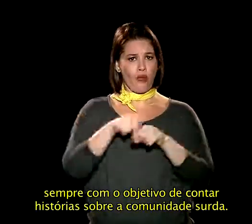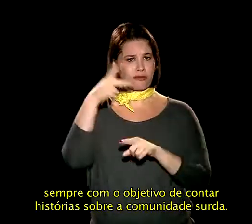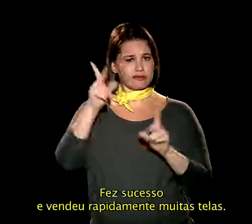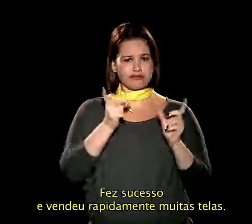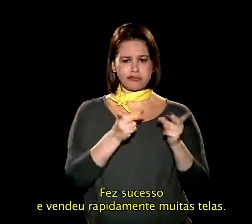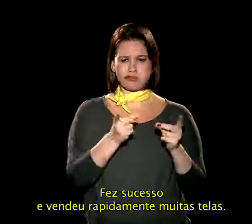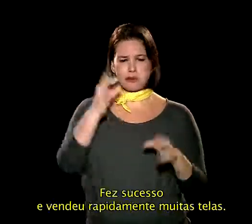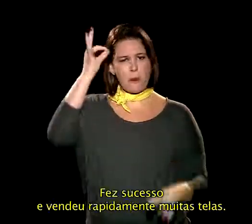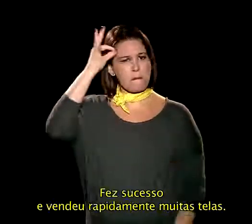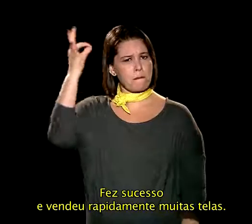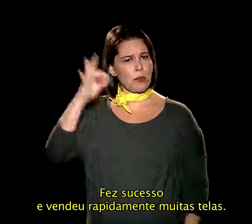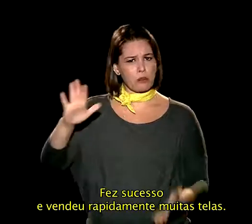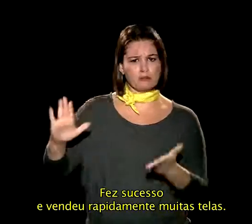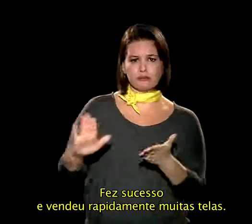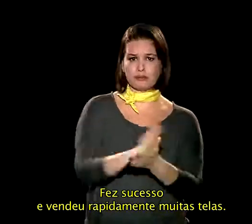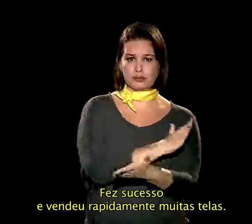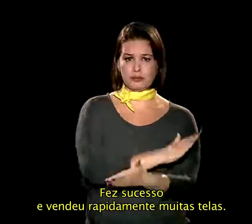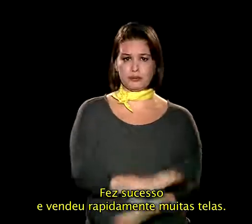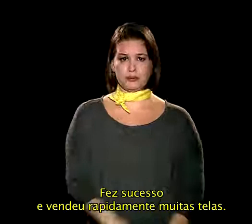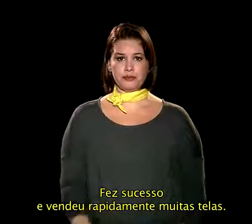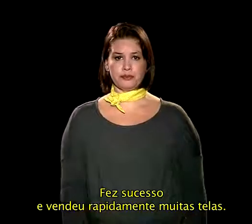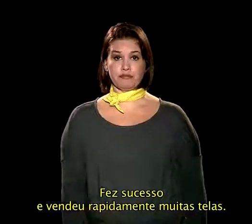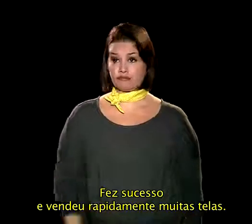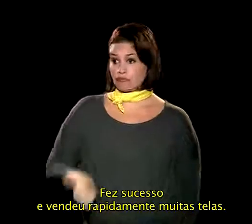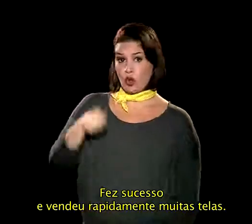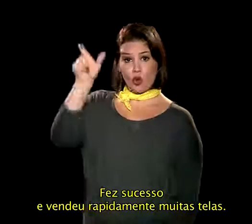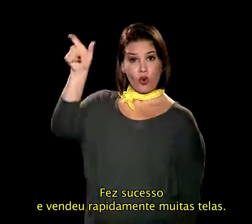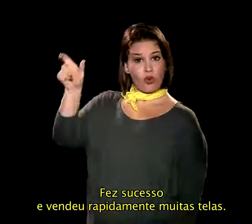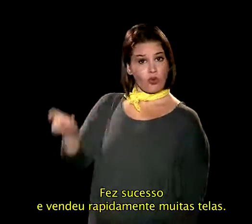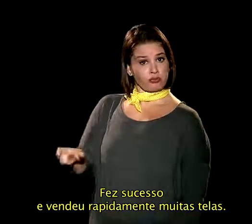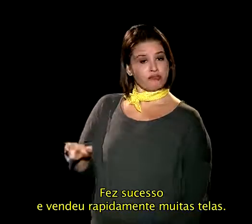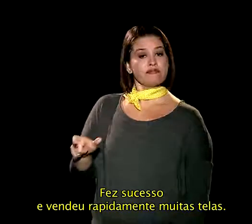Fez sucesso e vendeu rapidamente muitas telas.